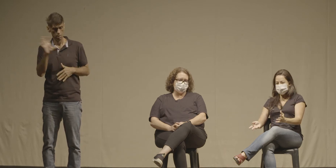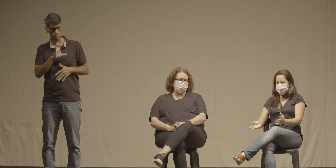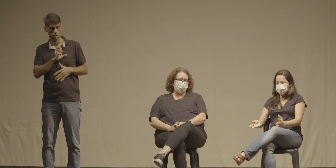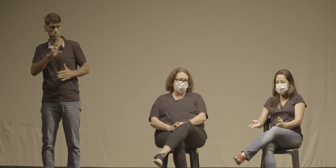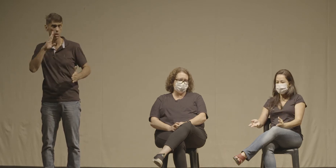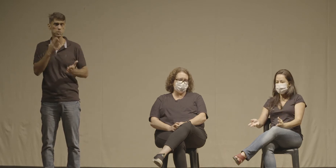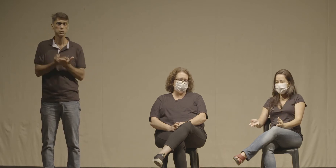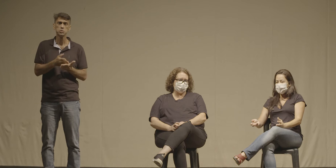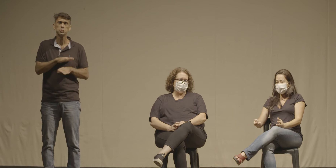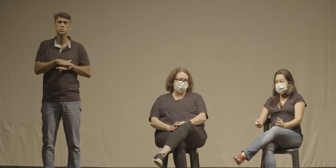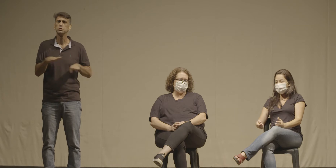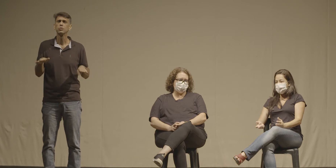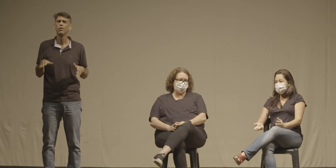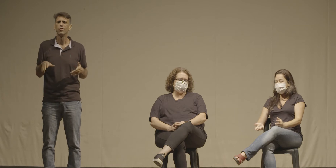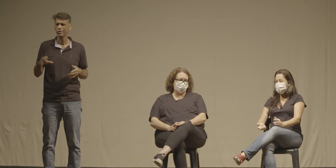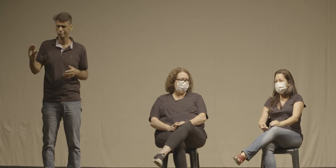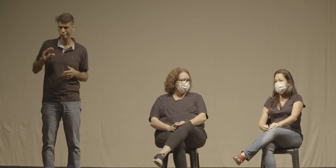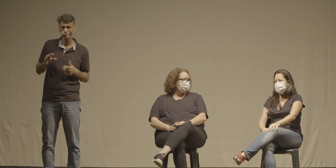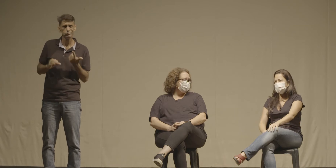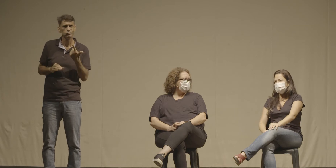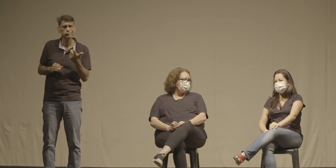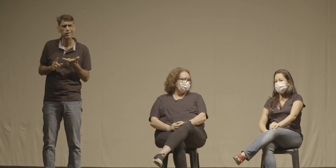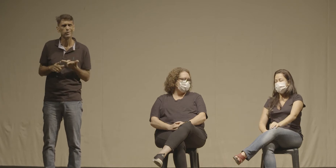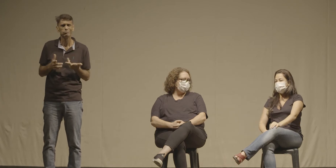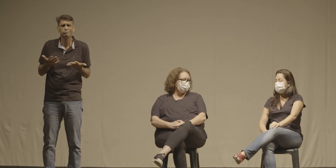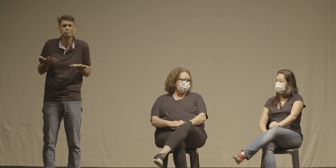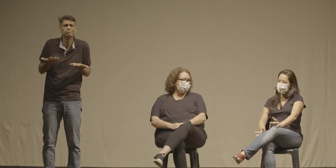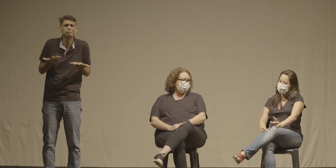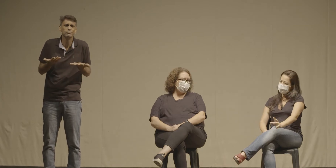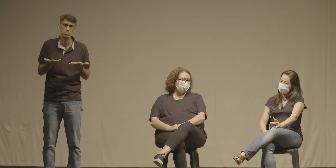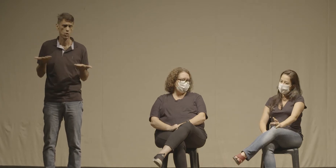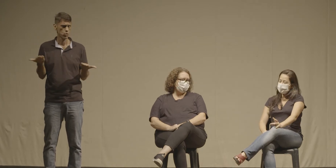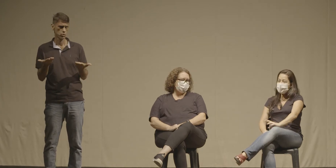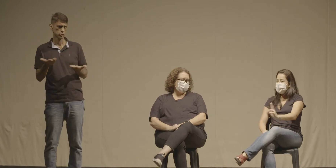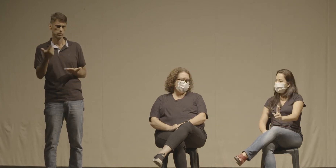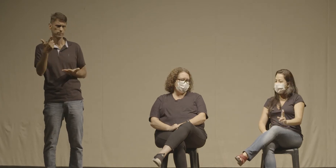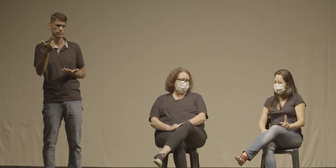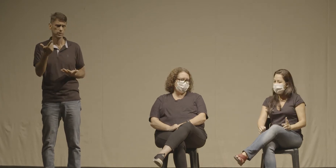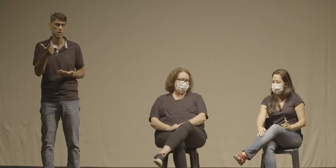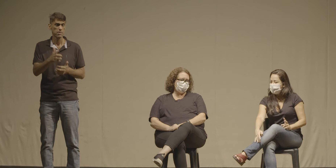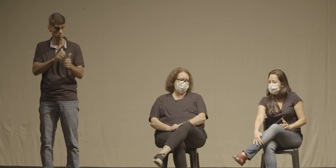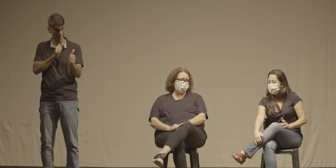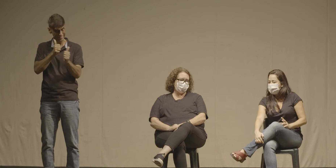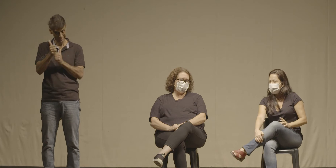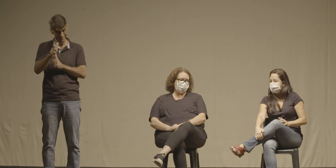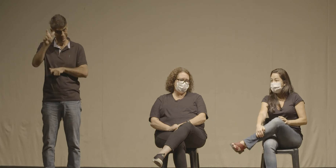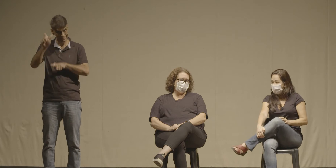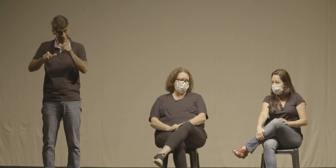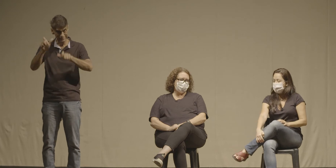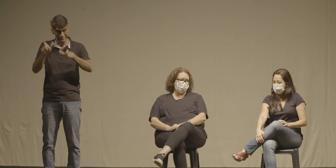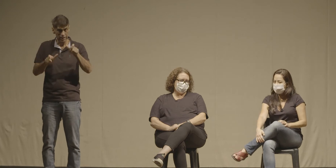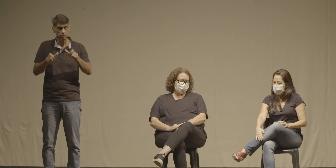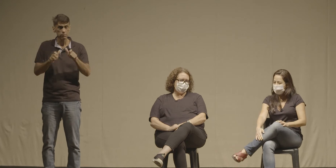acreditar no que estava fazendo, né? Porque a gente hoje não vê nem atletas, a gente vê